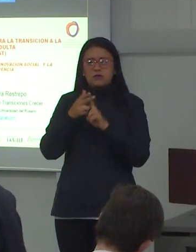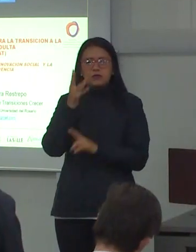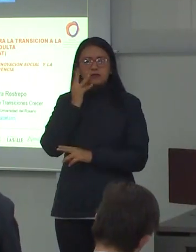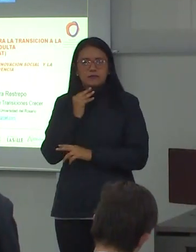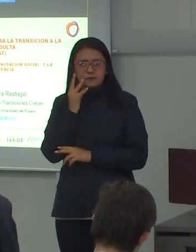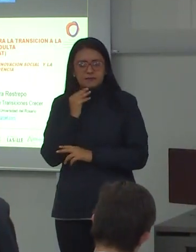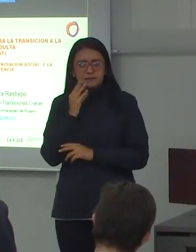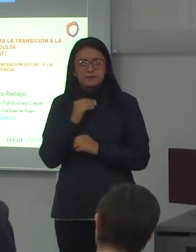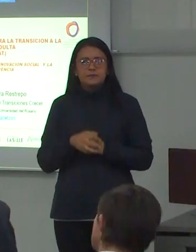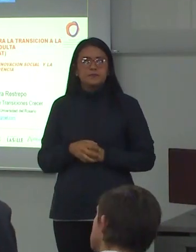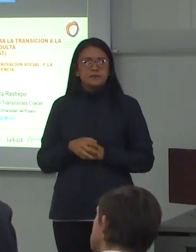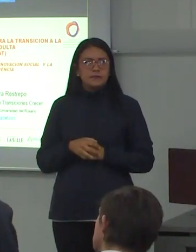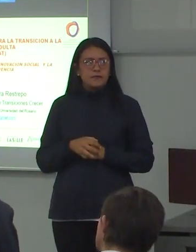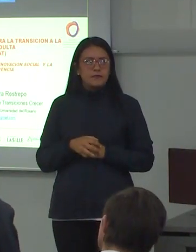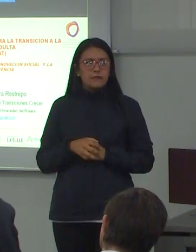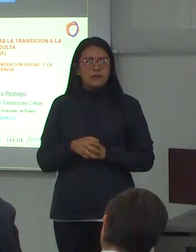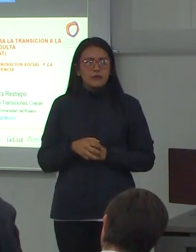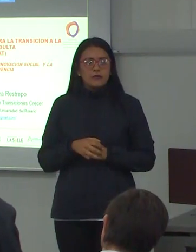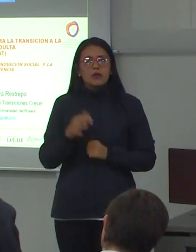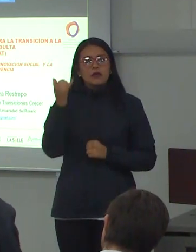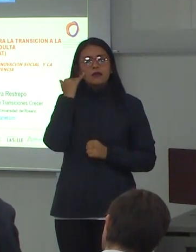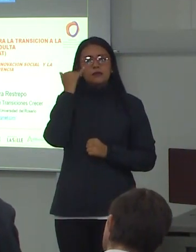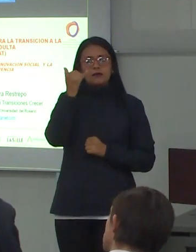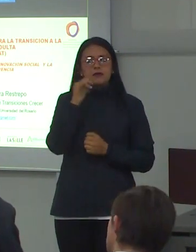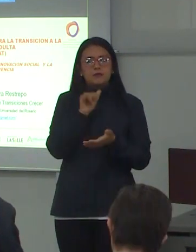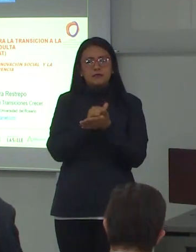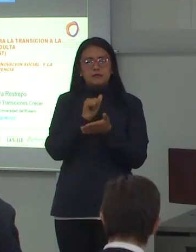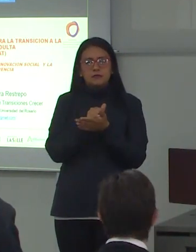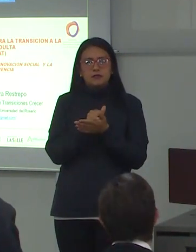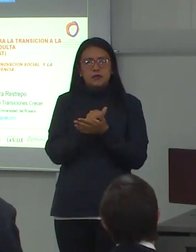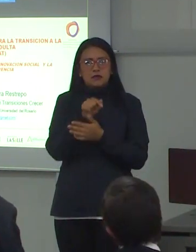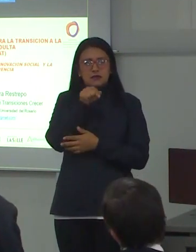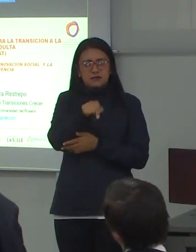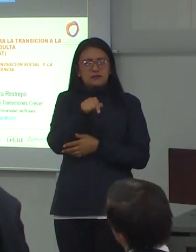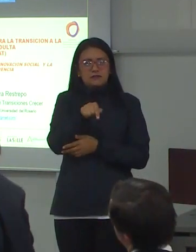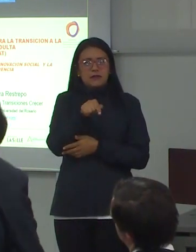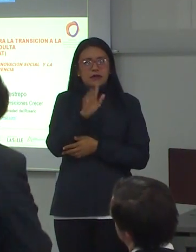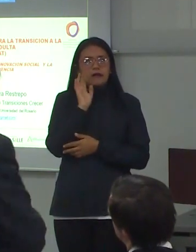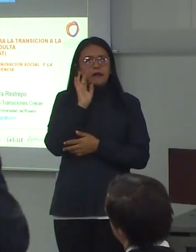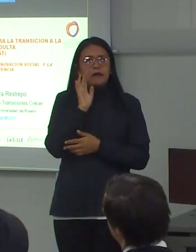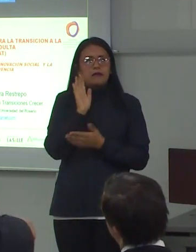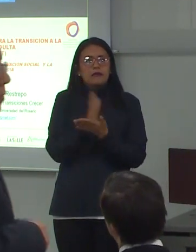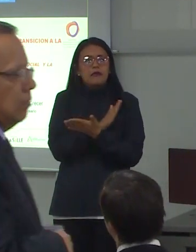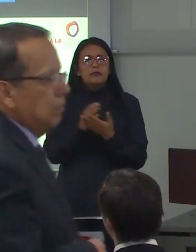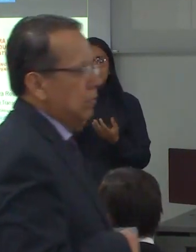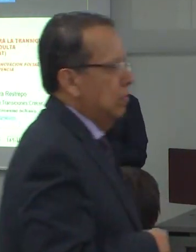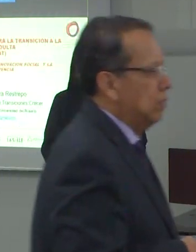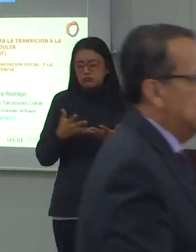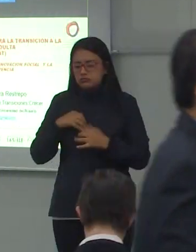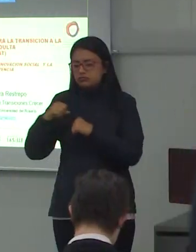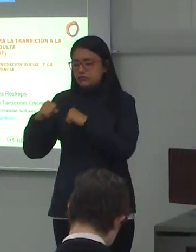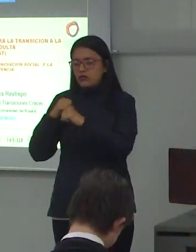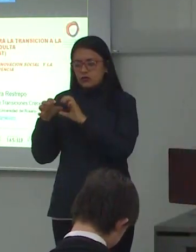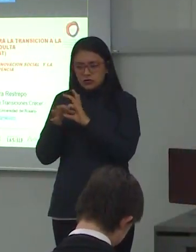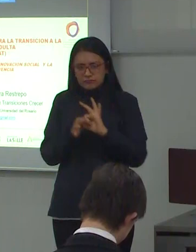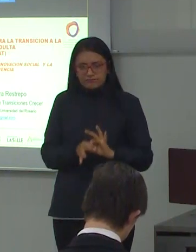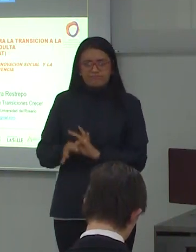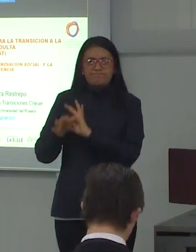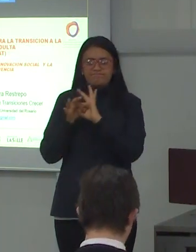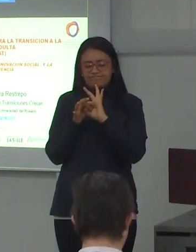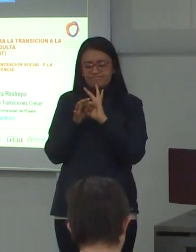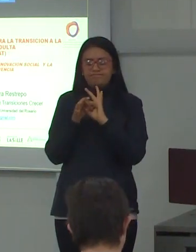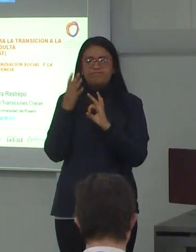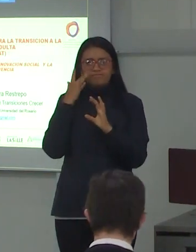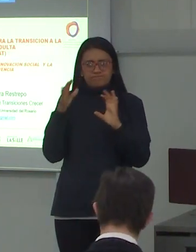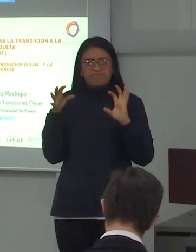experiencia. Porque la idea es que finalmente esto no sean punticos aislados, sino nodos, nodos que nos